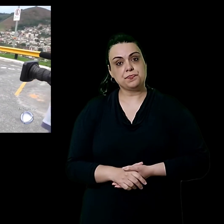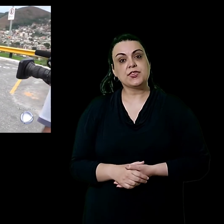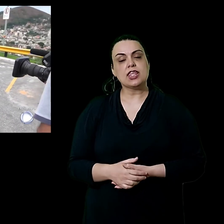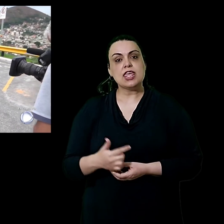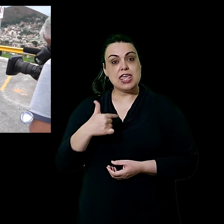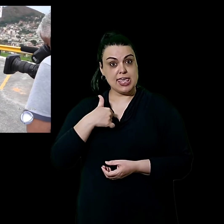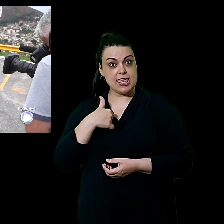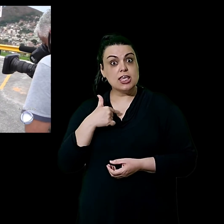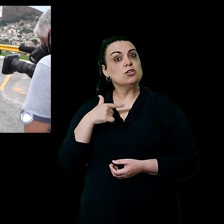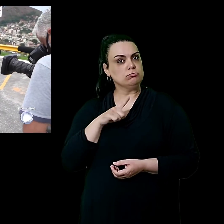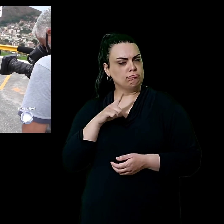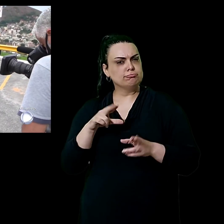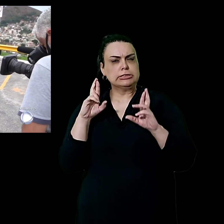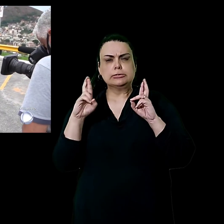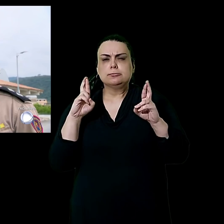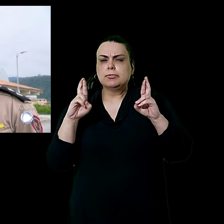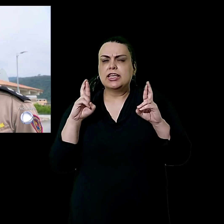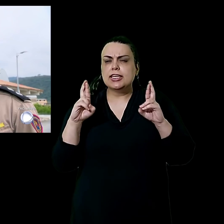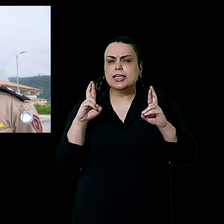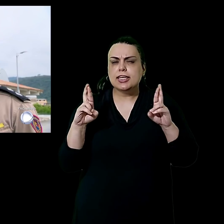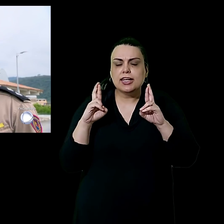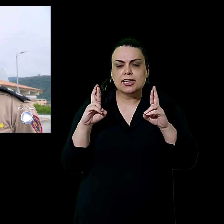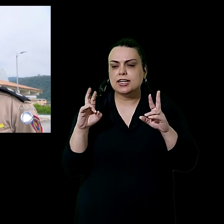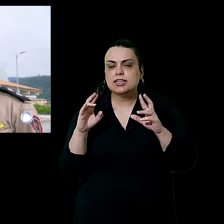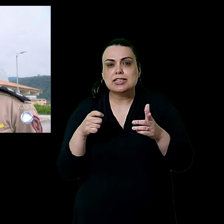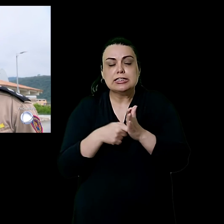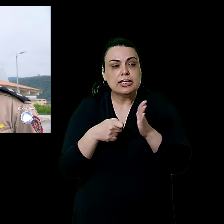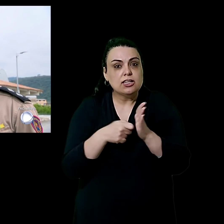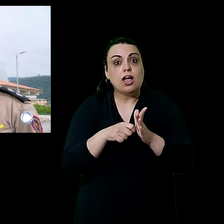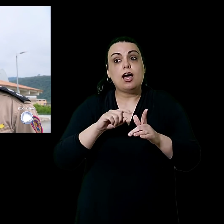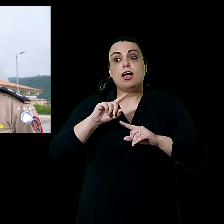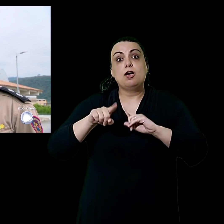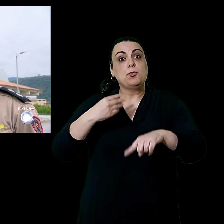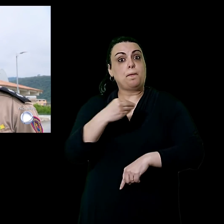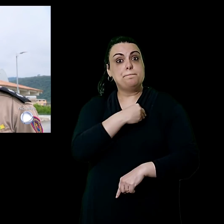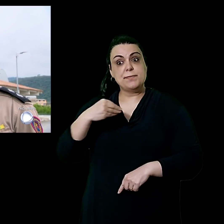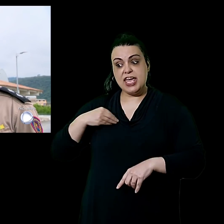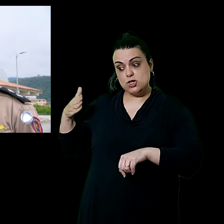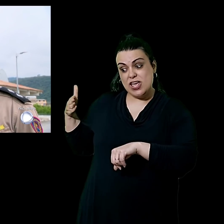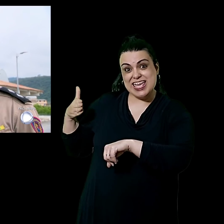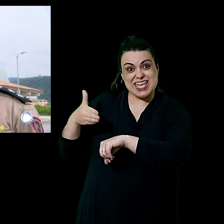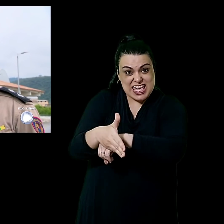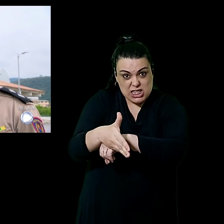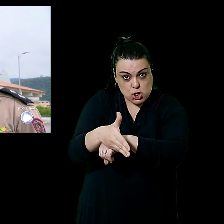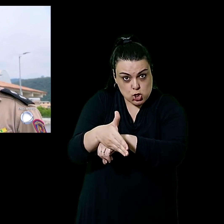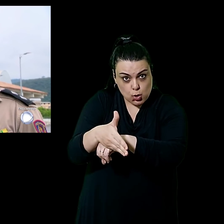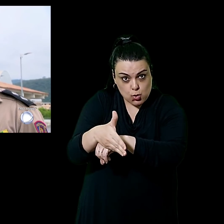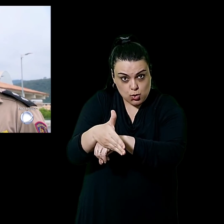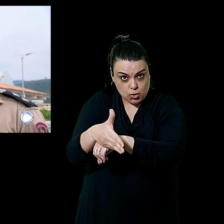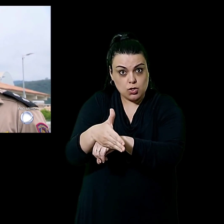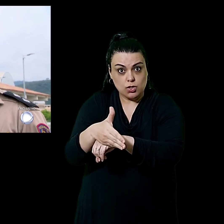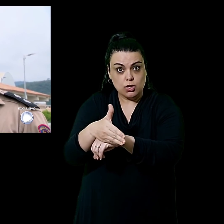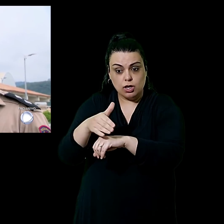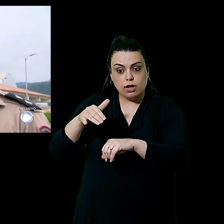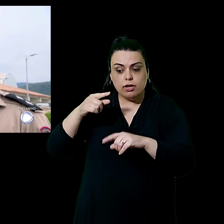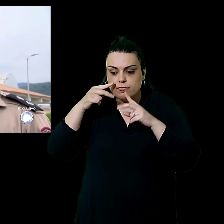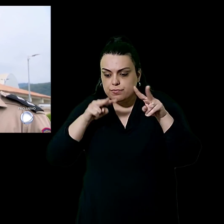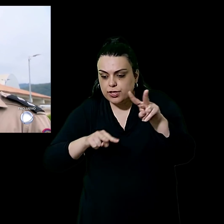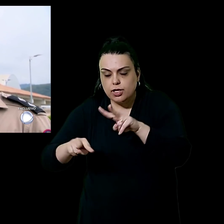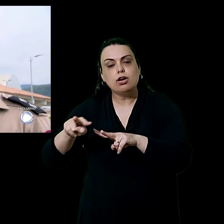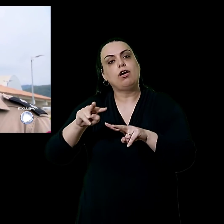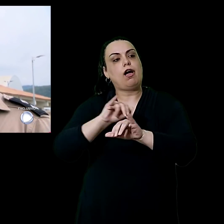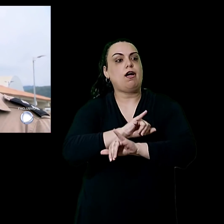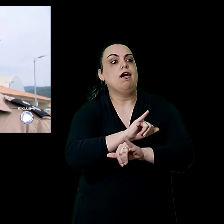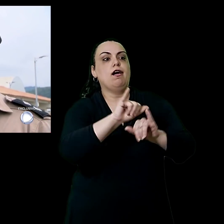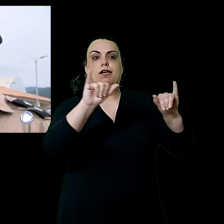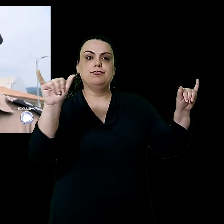Olha, eu só pude ter essa certeza depois que o médico entrou na aeronave e ele informou de